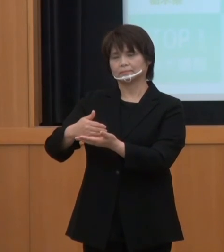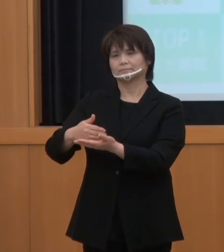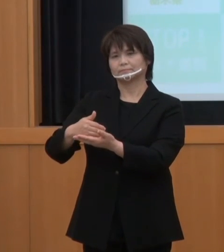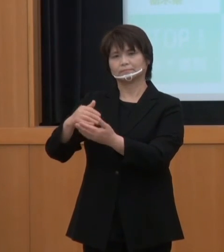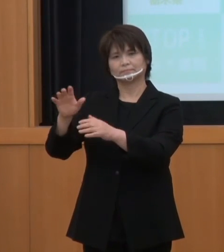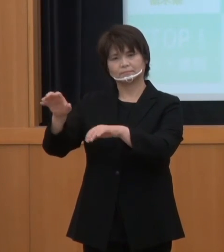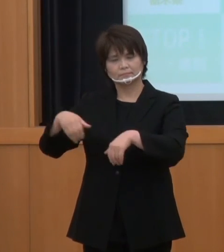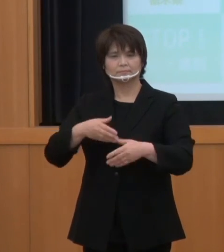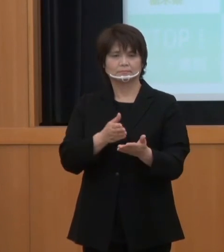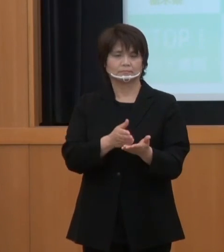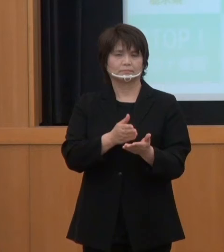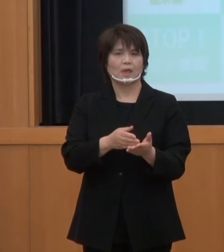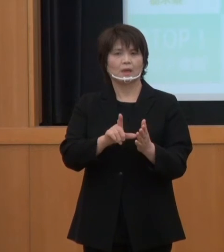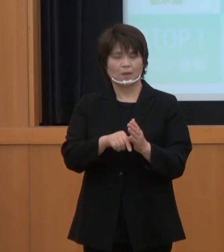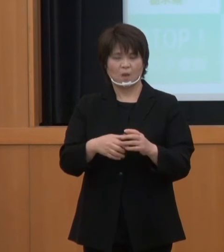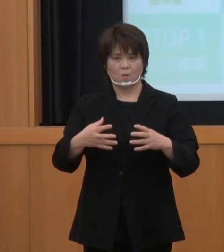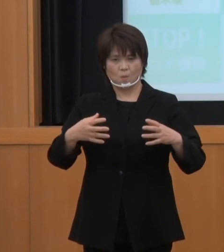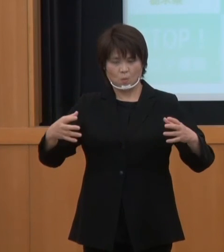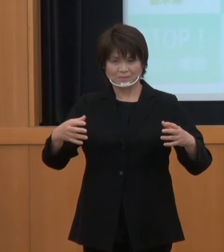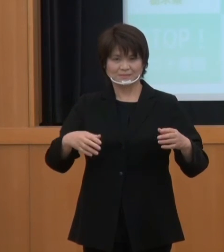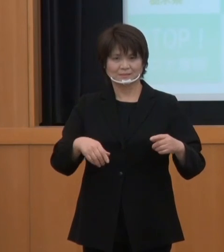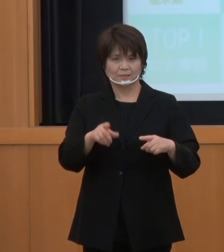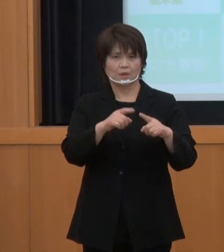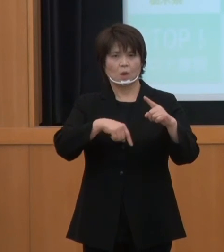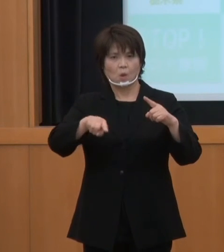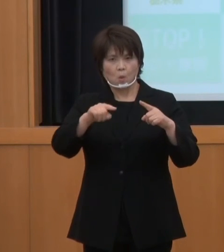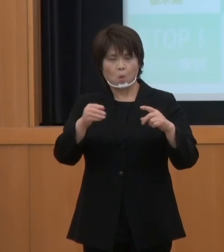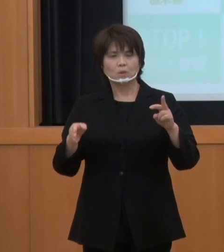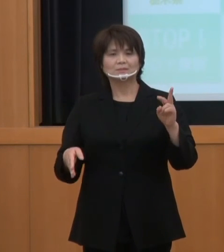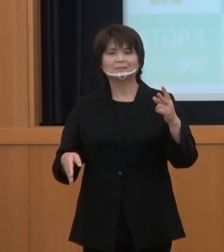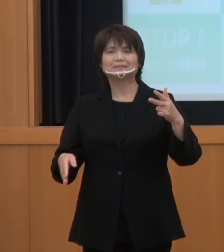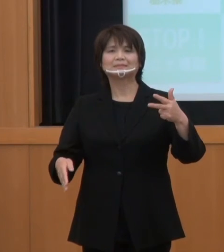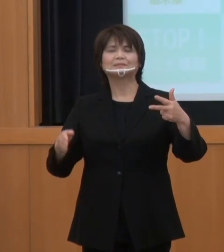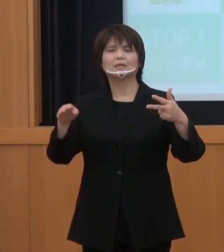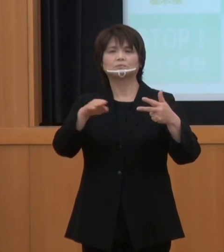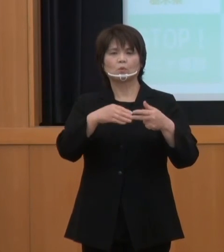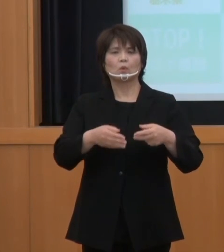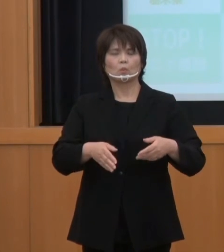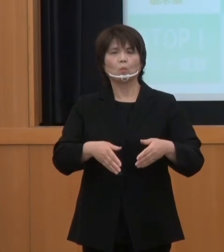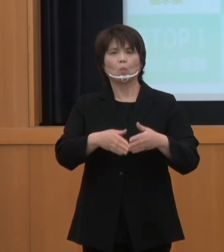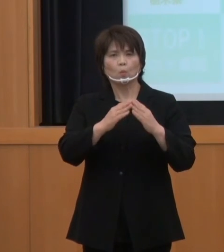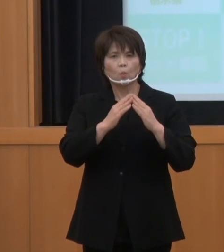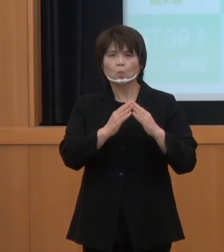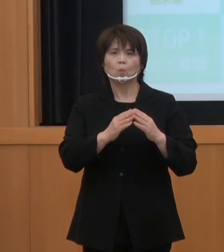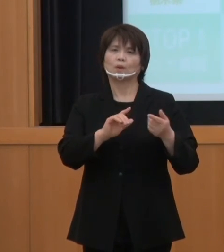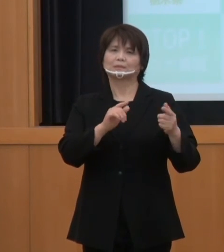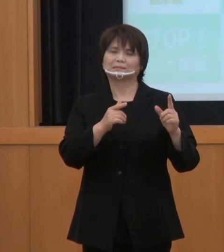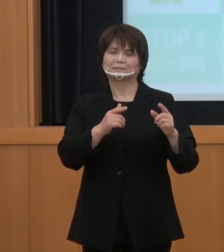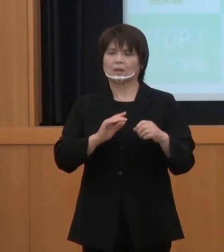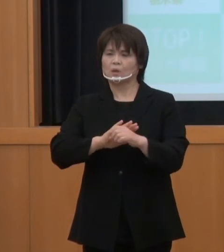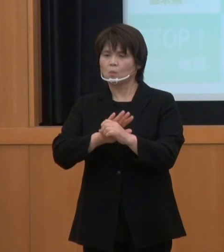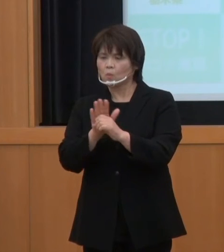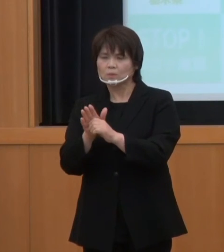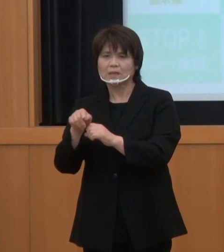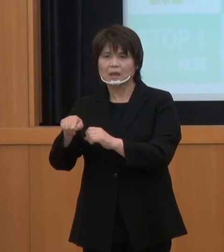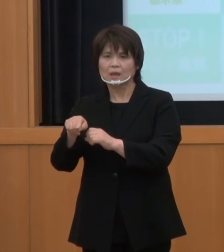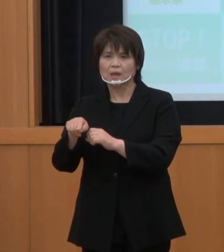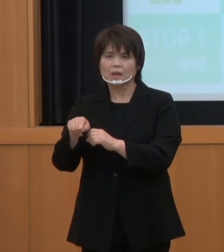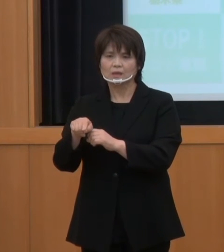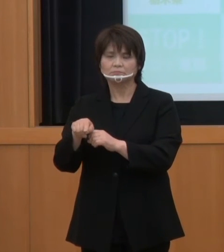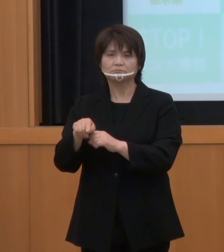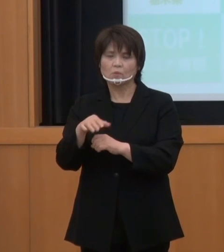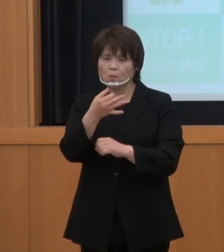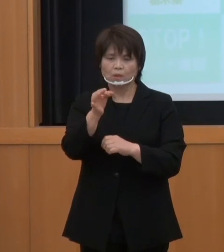大型公共施設を建設するよりも、その財源をコロナ対策で困っ